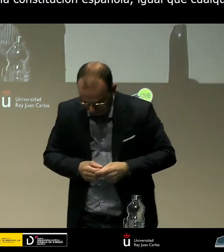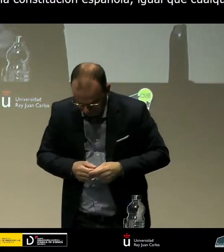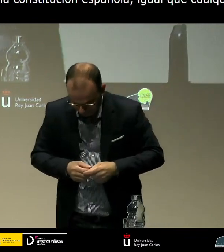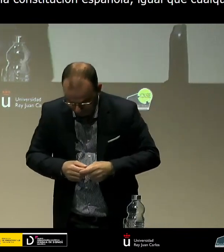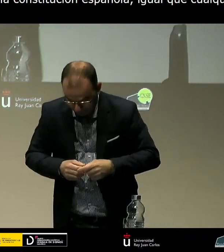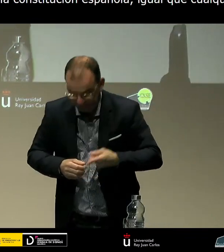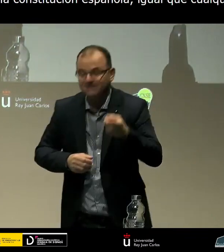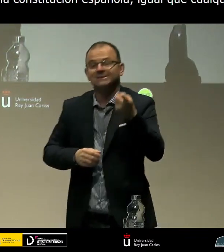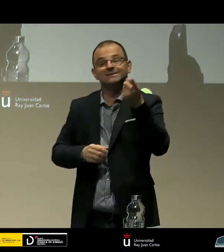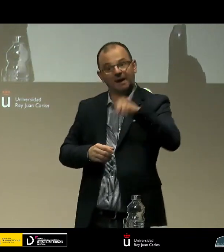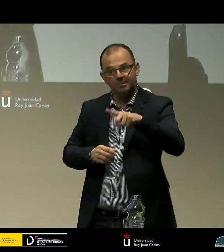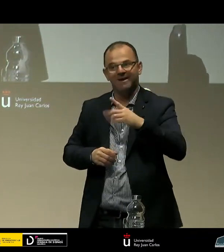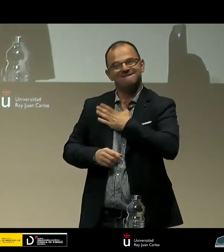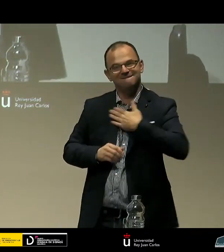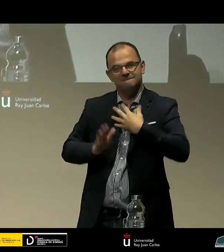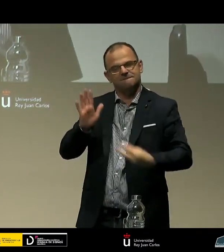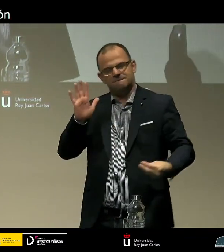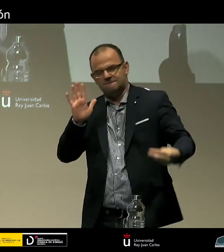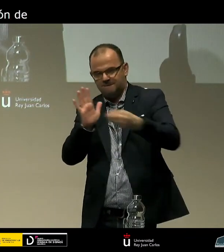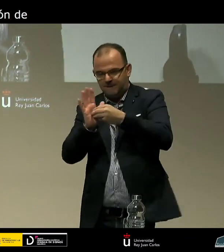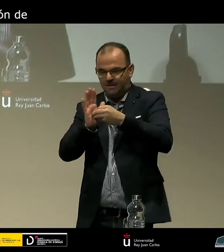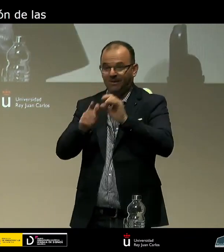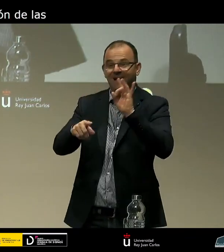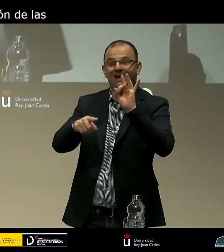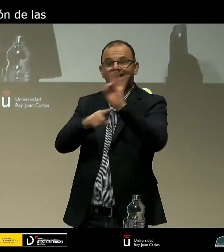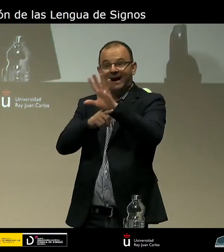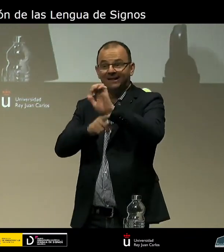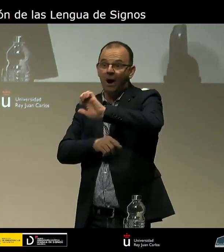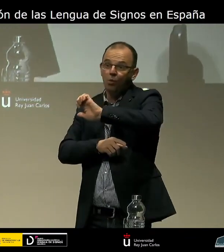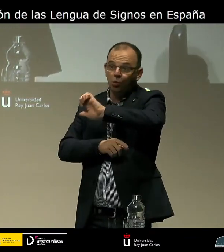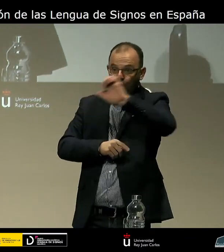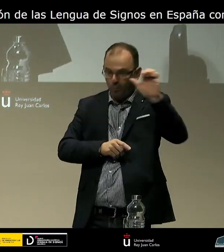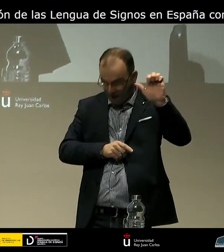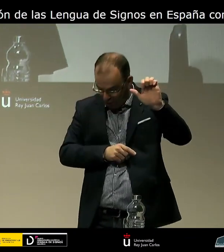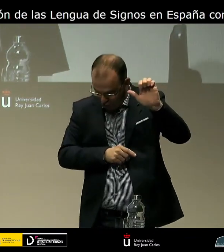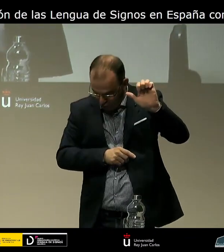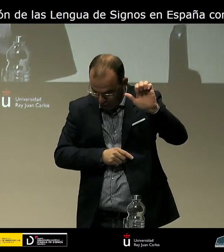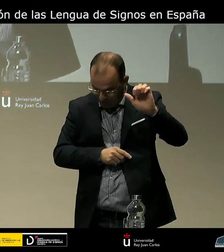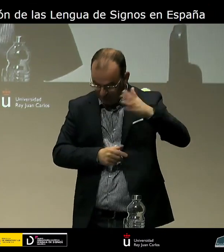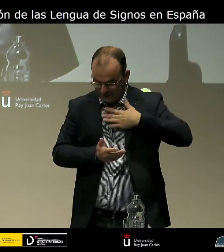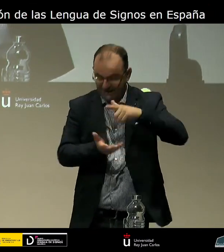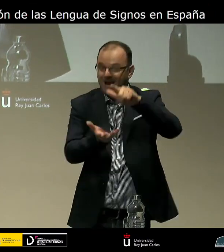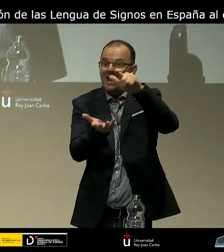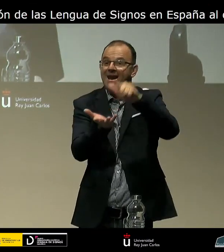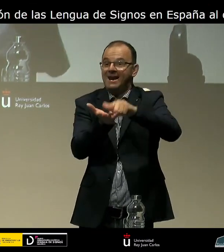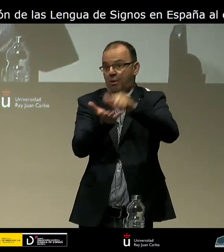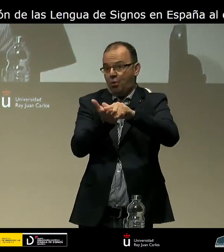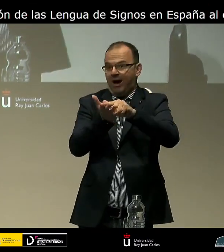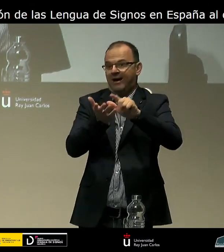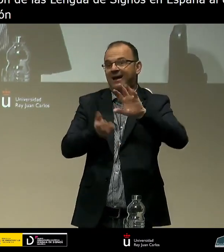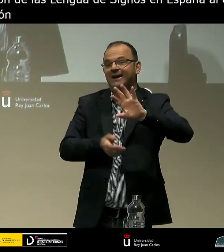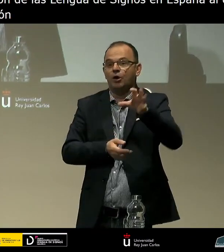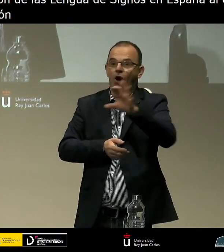La Declaración de las Lenguas de Signos en España como manifestación representativa del patrimonio cultural